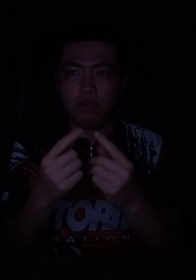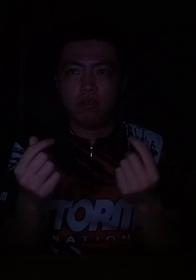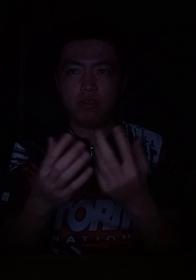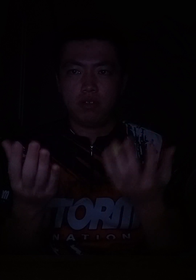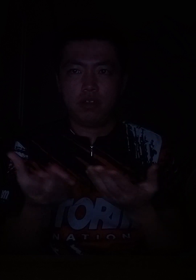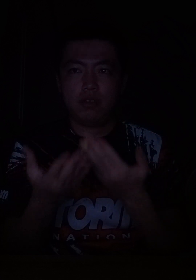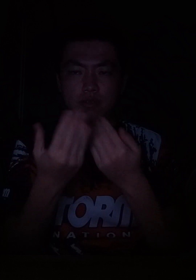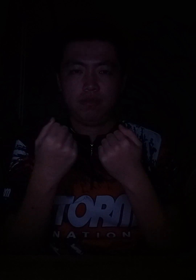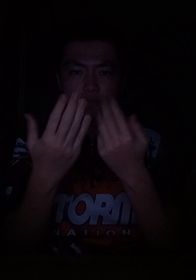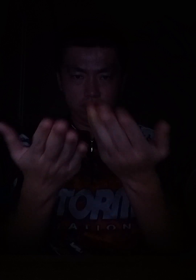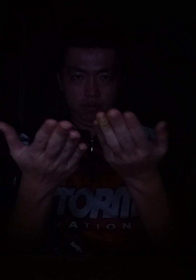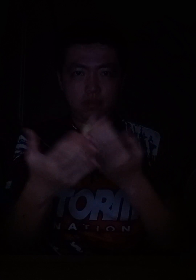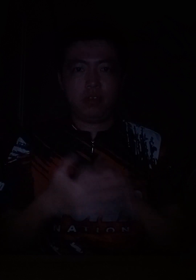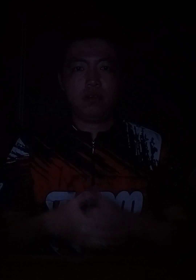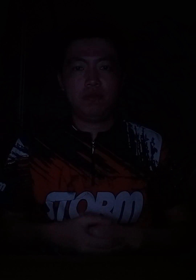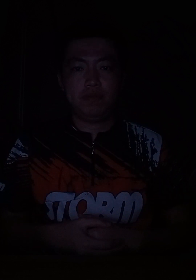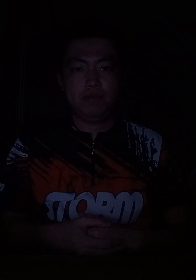김혜린 기자입니다.